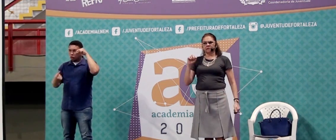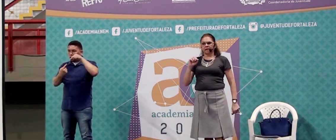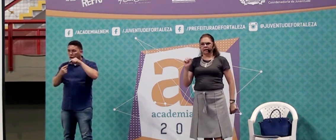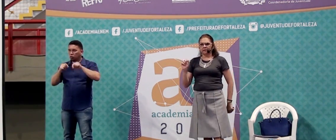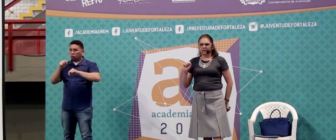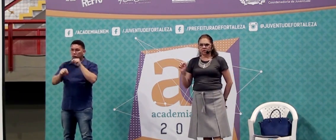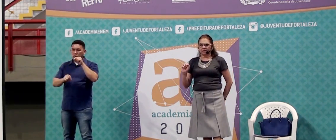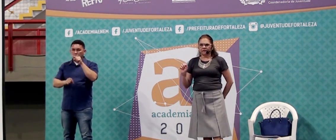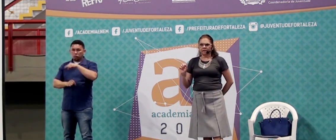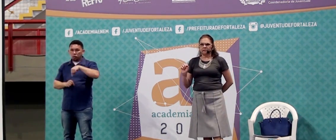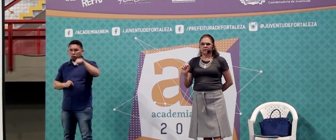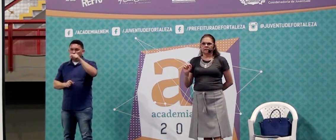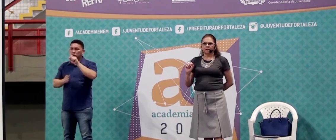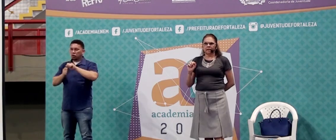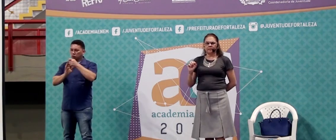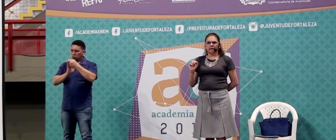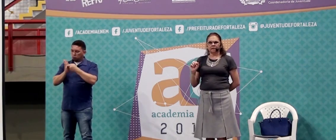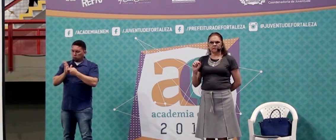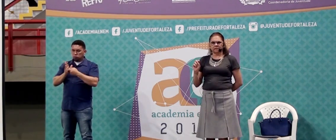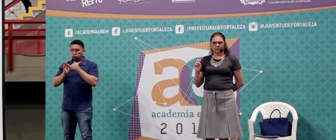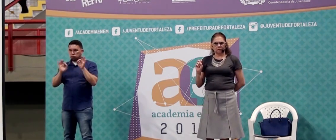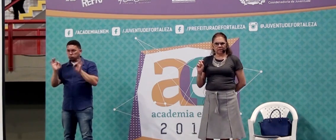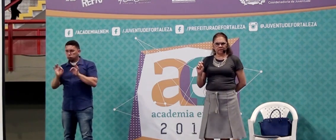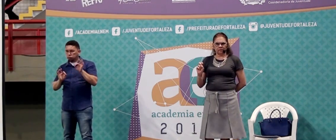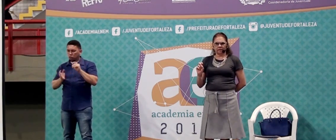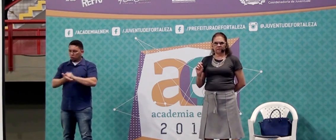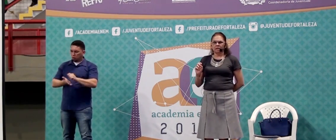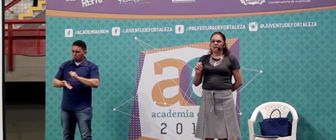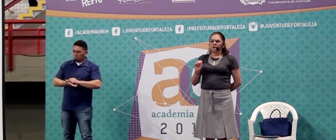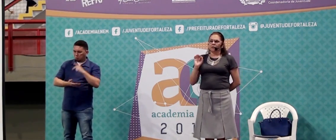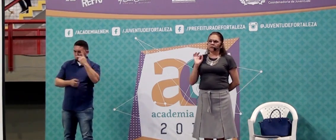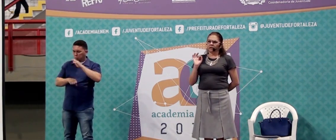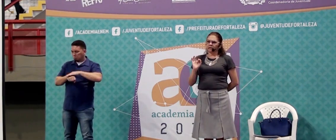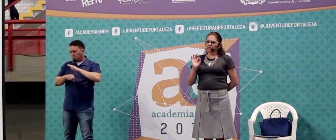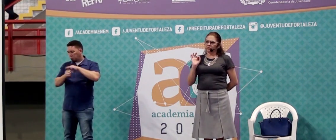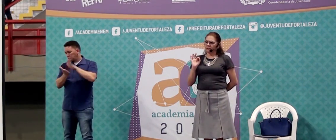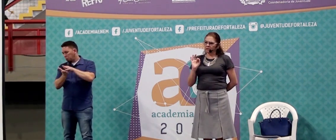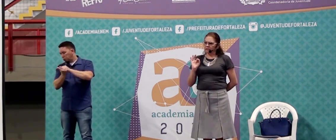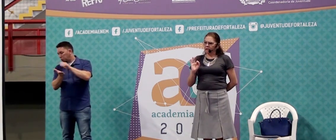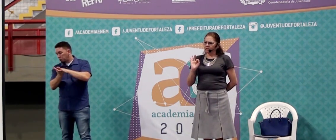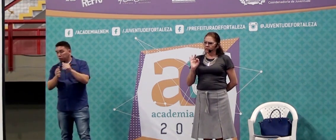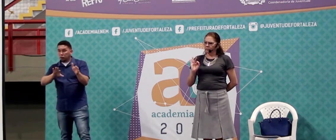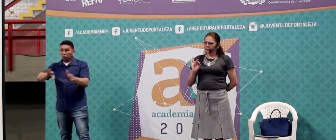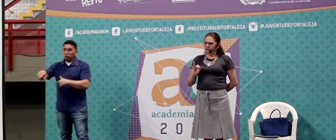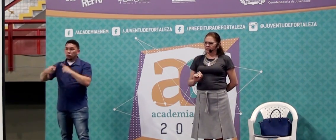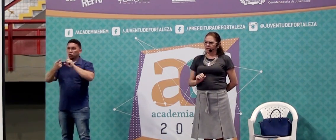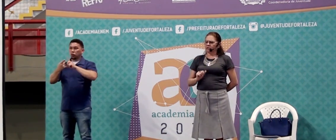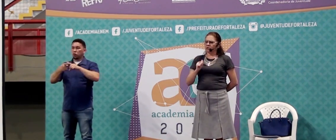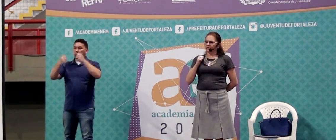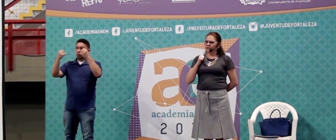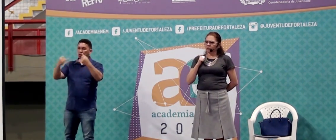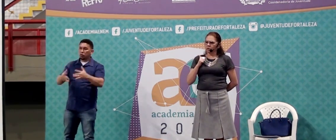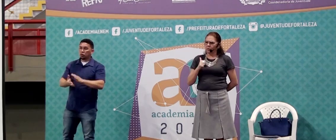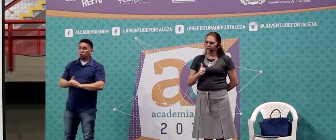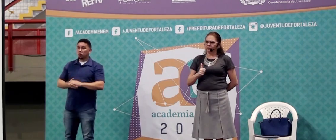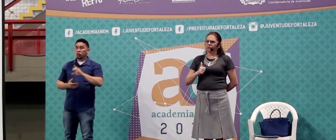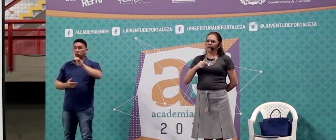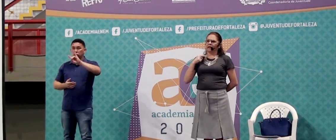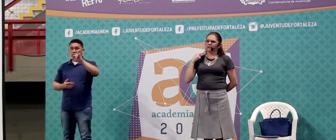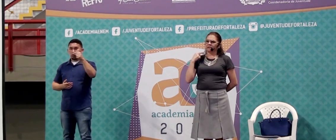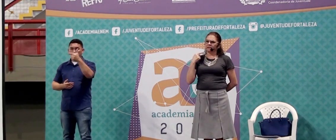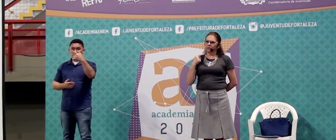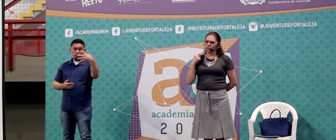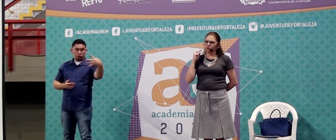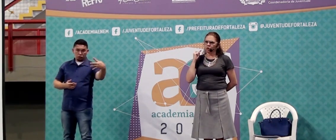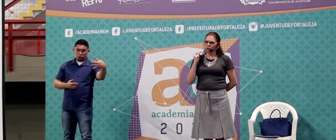Quem quiser até já faz determinadas anotações. Eu queria dizer isso para vocês. Dia 24,